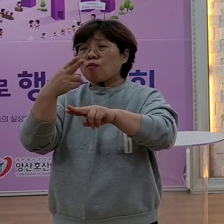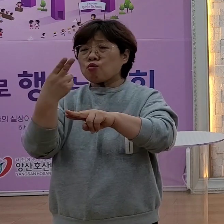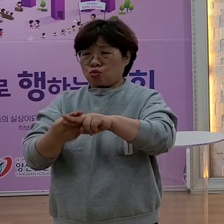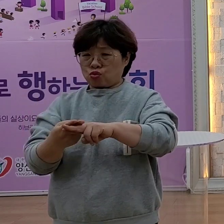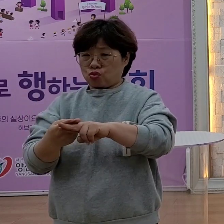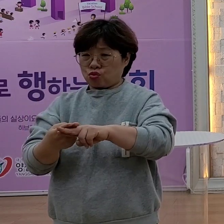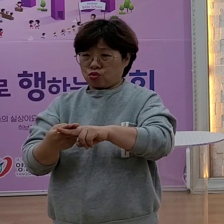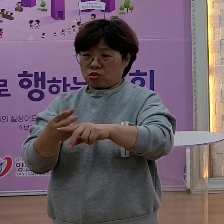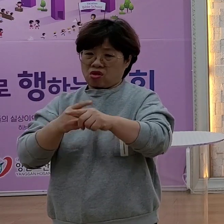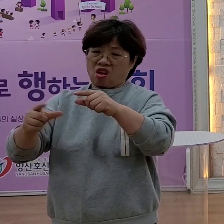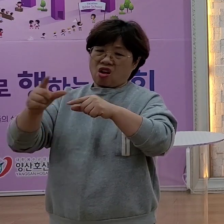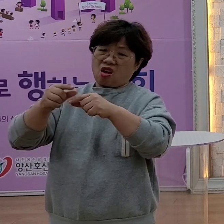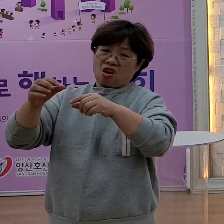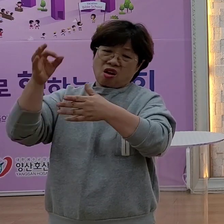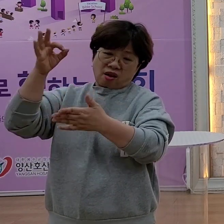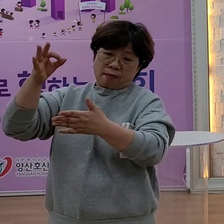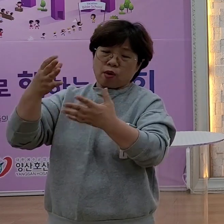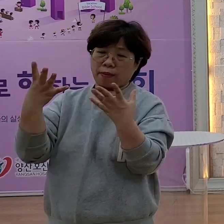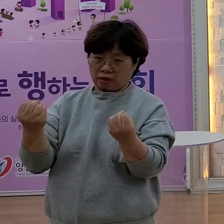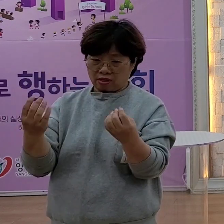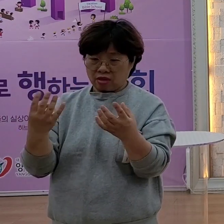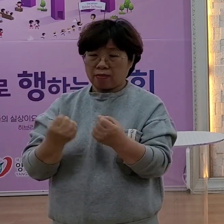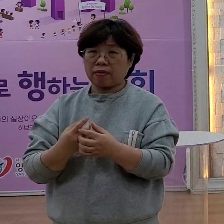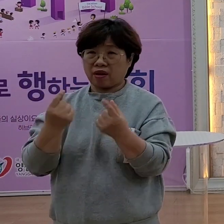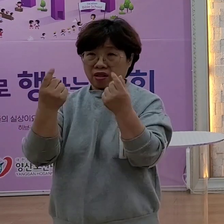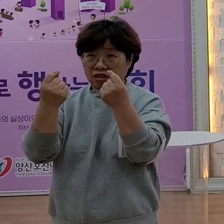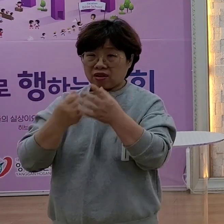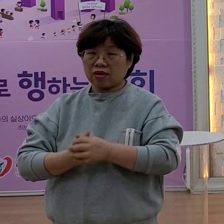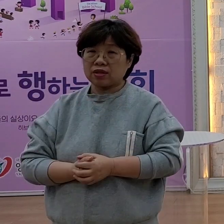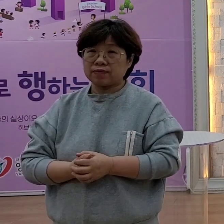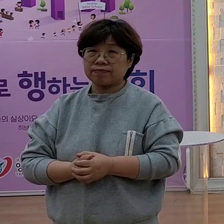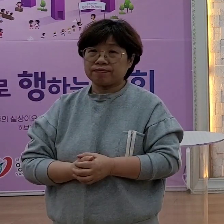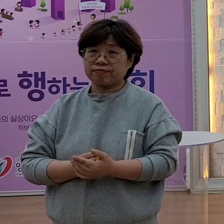하루가 우리에게 귀한지를 모릅니다. 여러분 회사에서